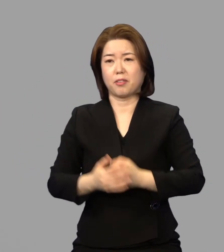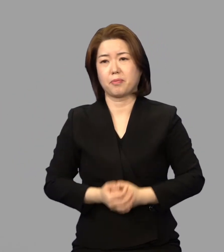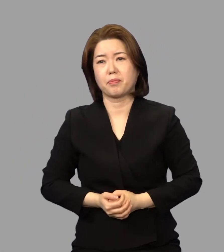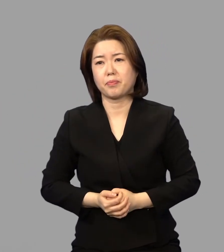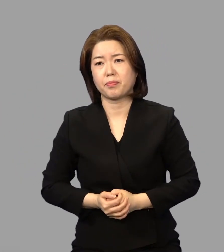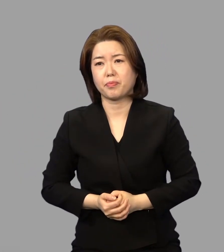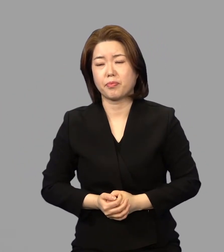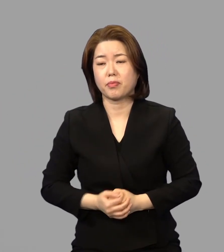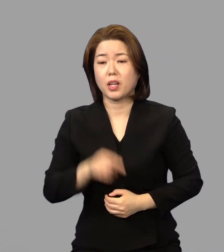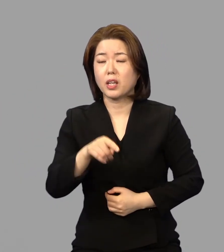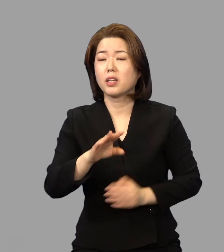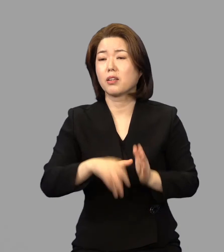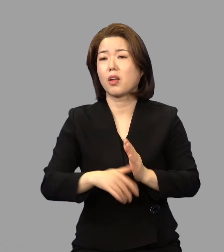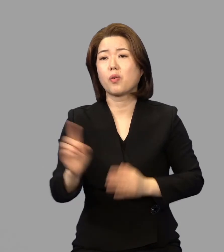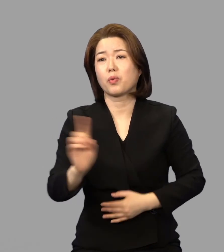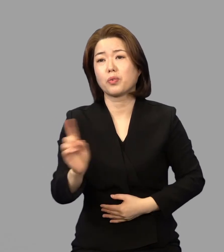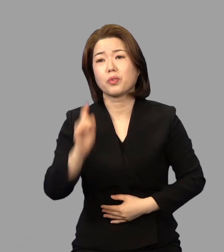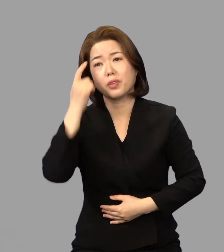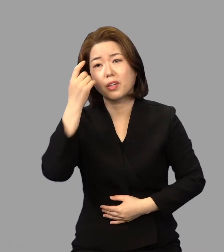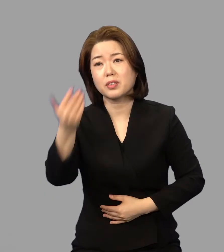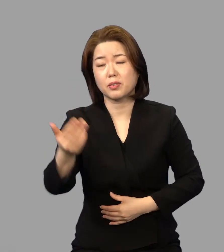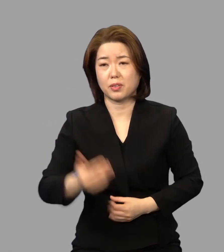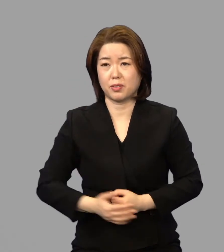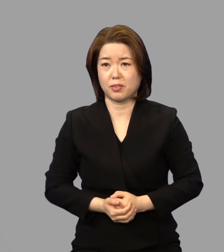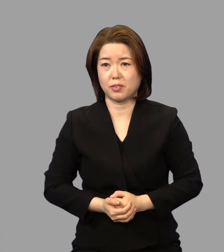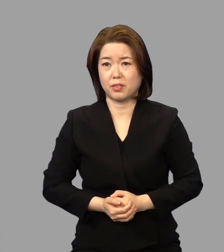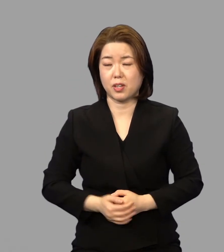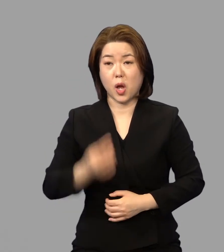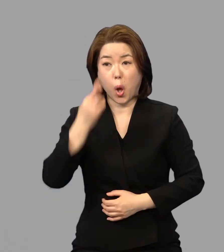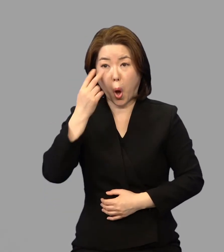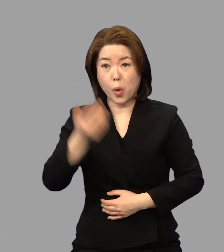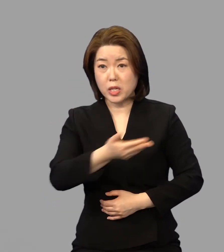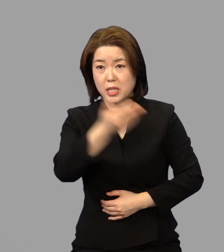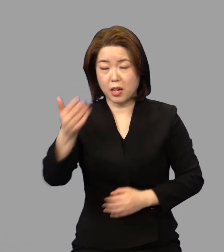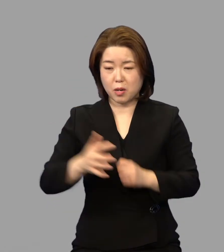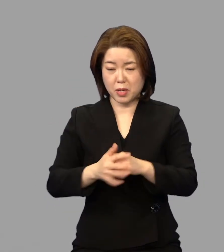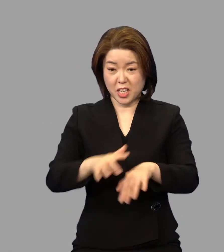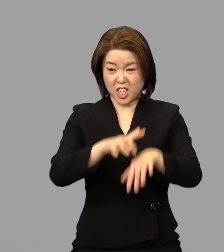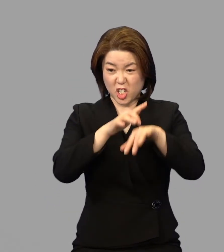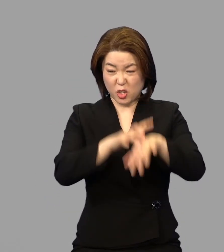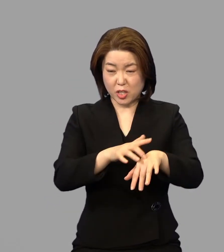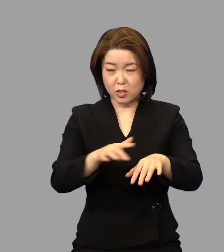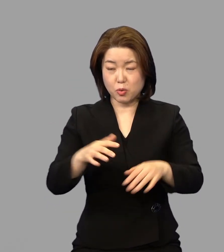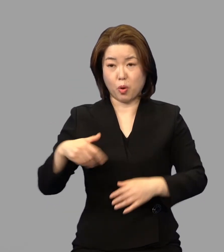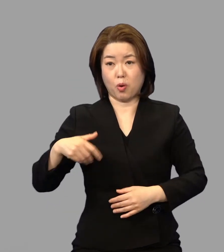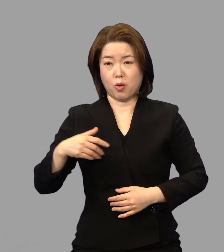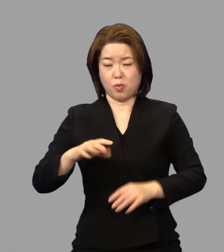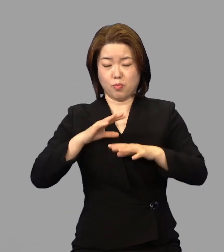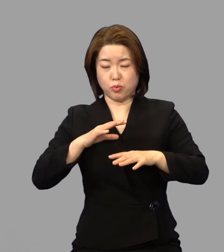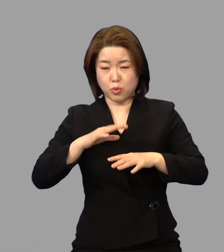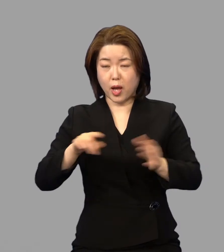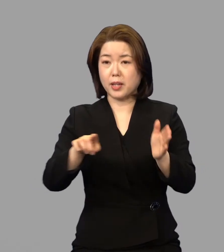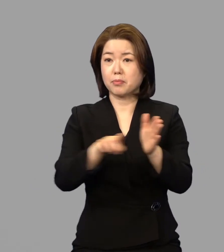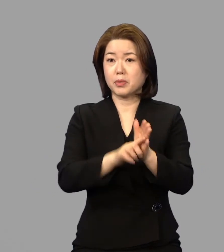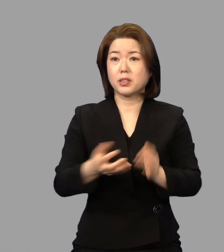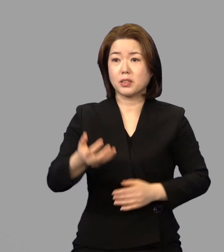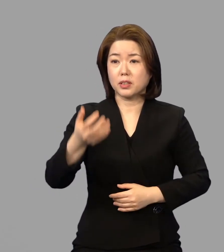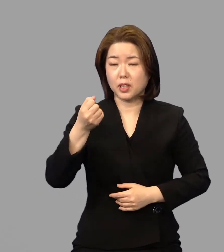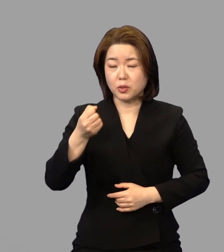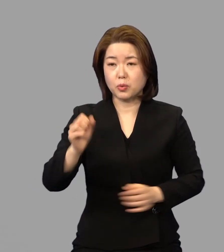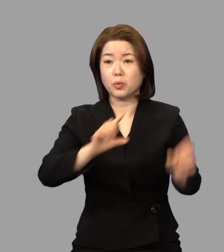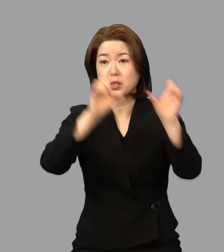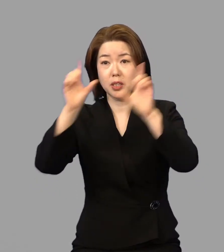그때는 어떻게 하실 거예요? 혹시 여러분 귀신도 무서워하는 믿음으로 지금 살고 있는 사람